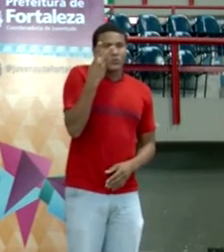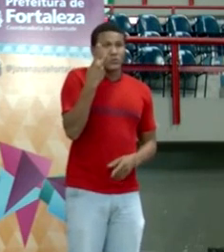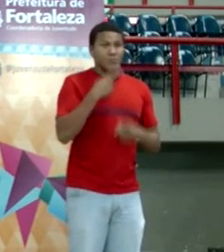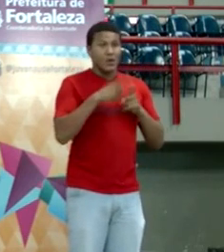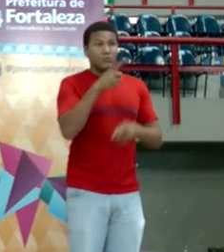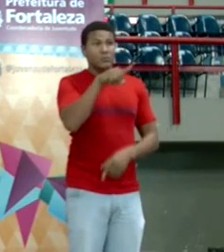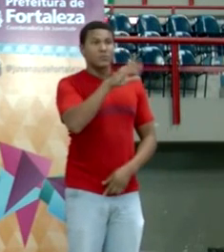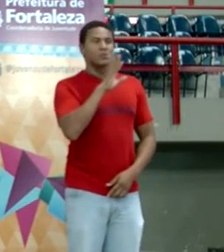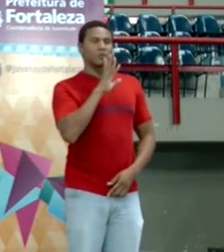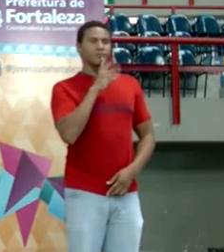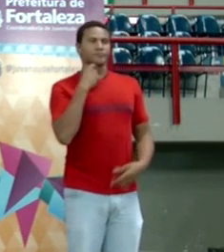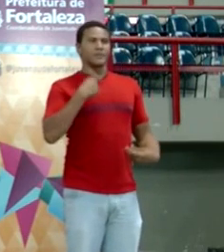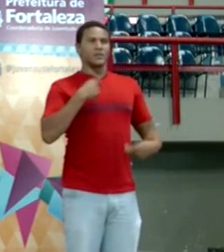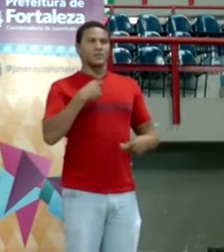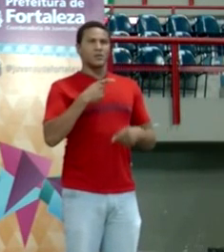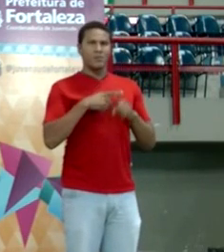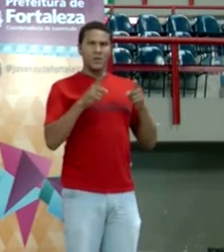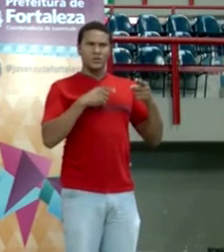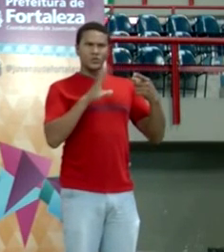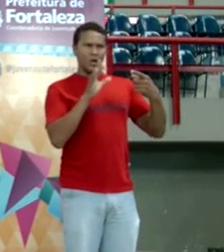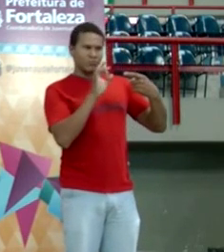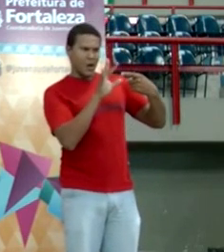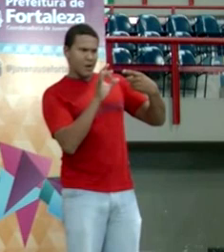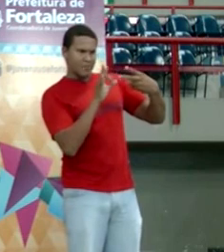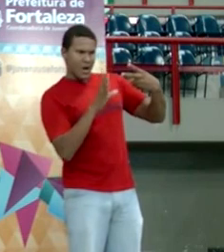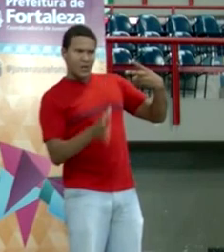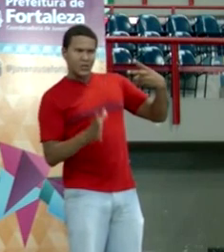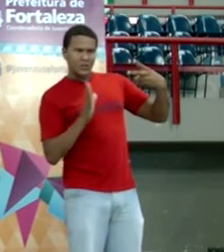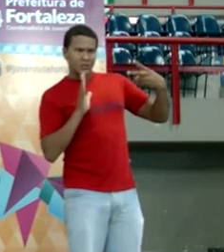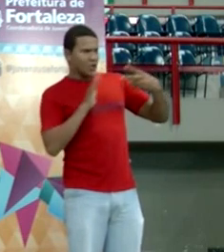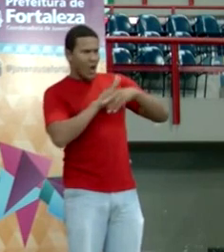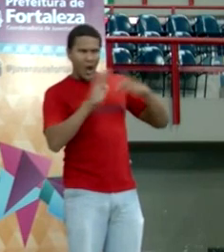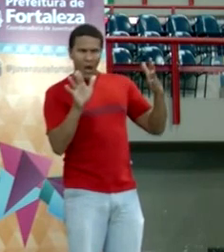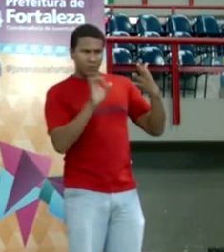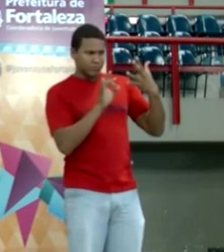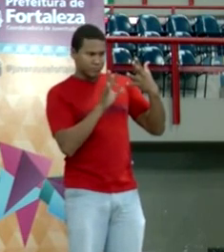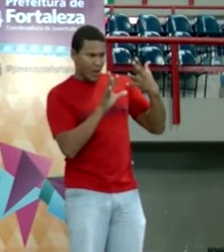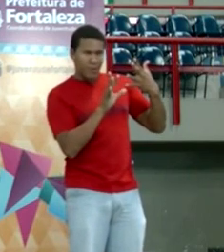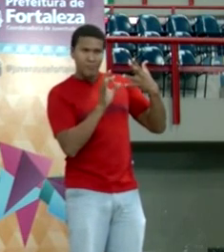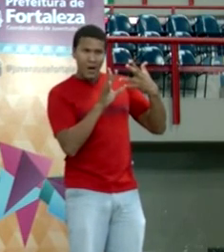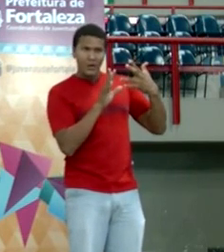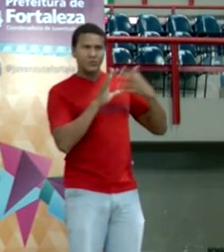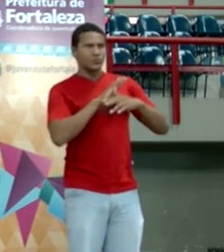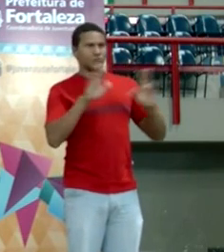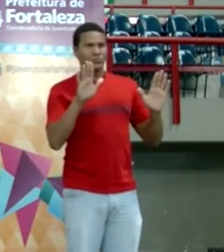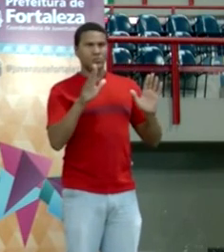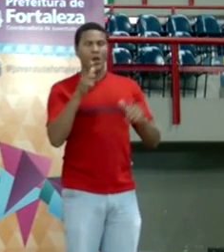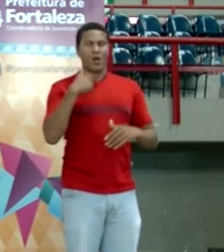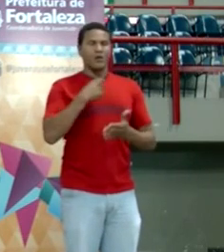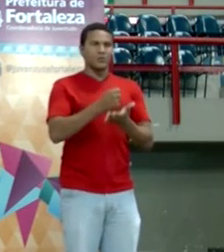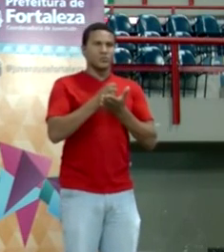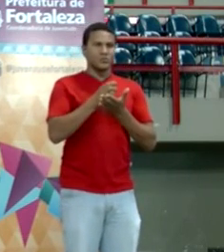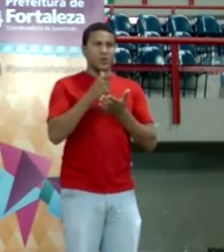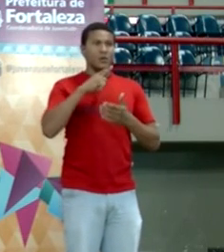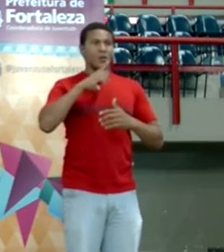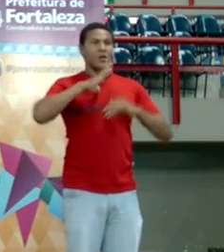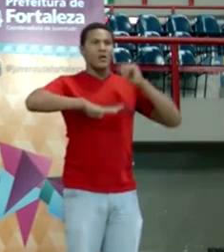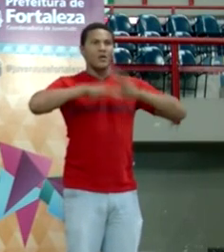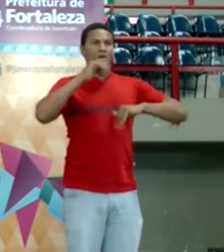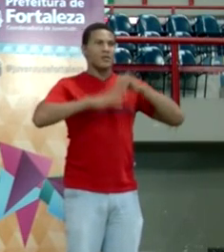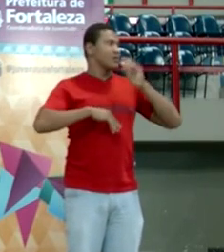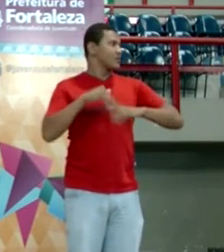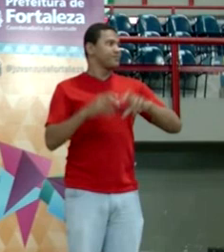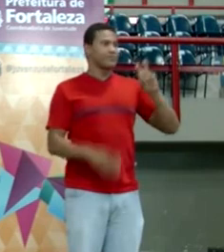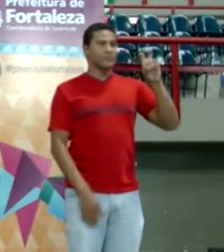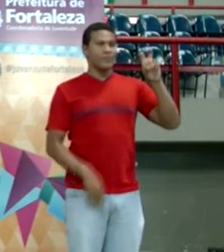ter um conhecimento. Mas ele não já está eliminando 2? Já ajuda a gente. E tem a questão da competência 5 da nossa